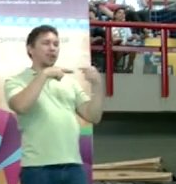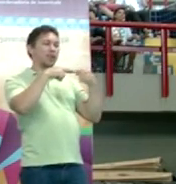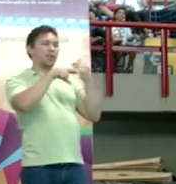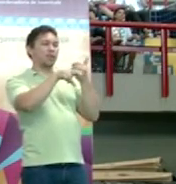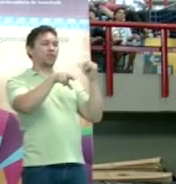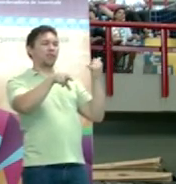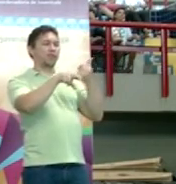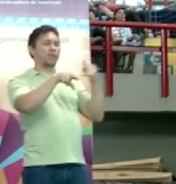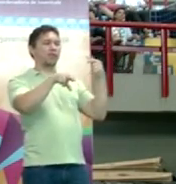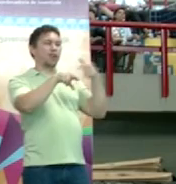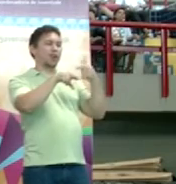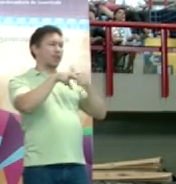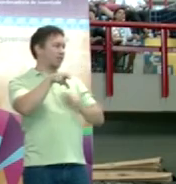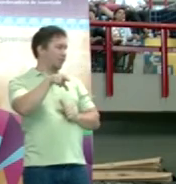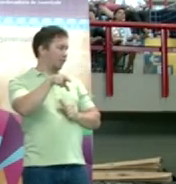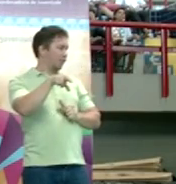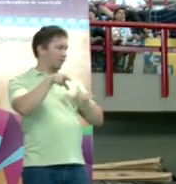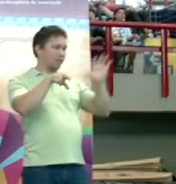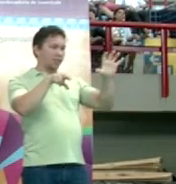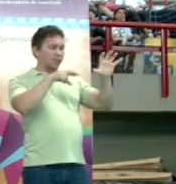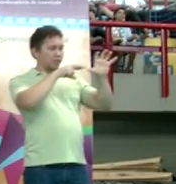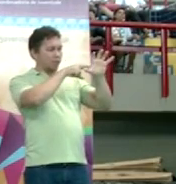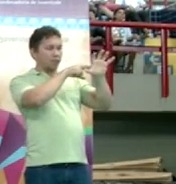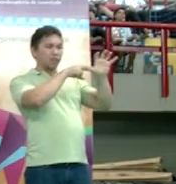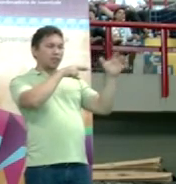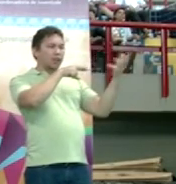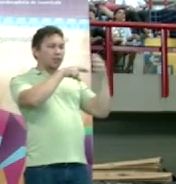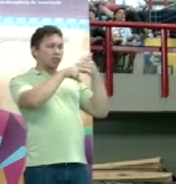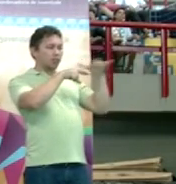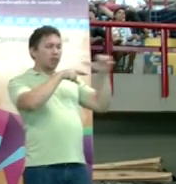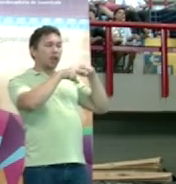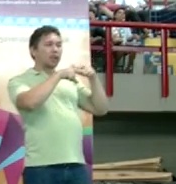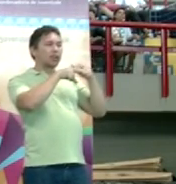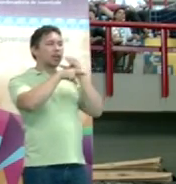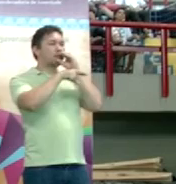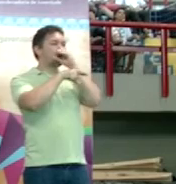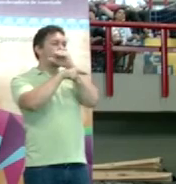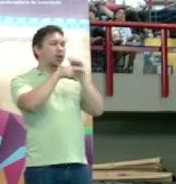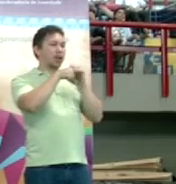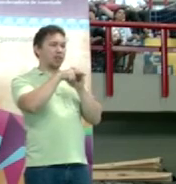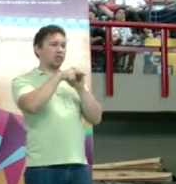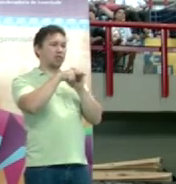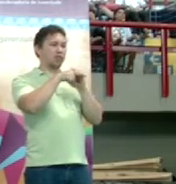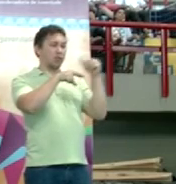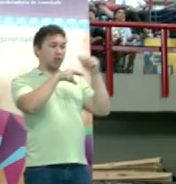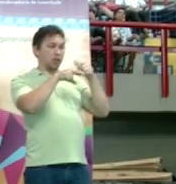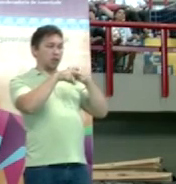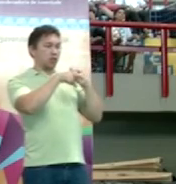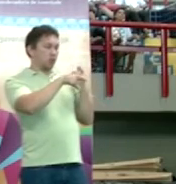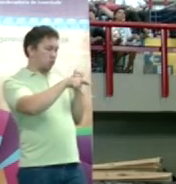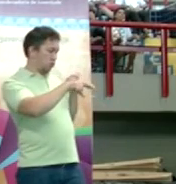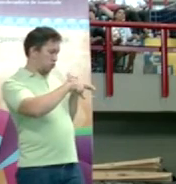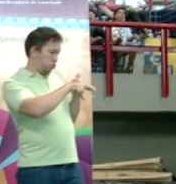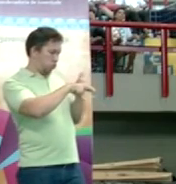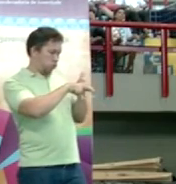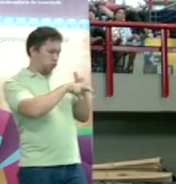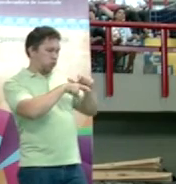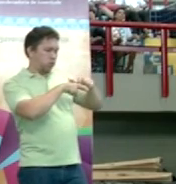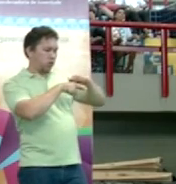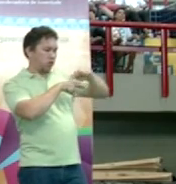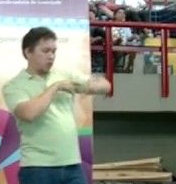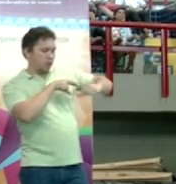Resistência. O resistor. Então, qual é a finalidade de um resistor? Esquentar. Recebe energia elétrica e transforma em